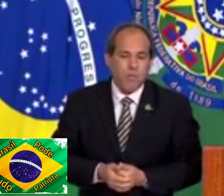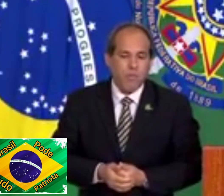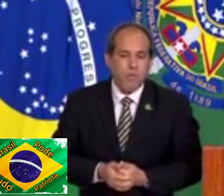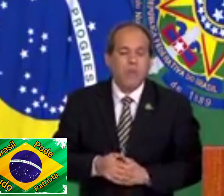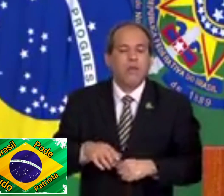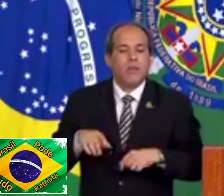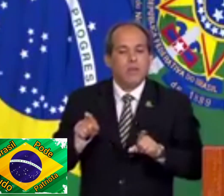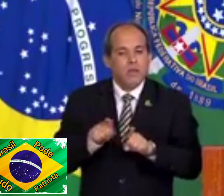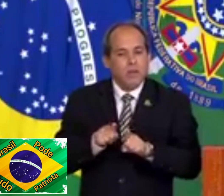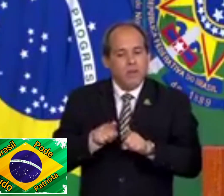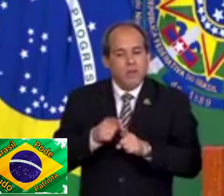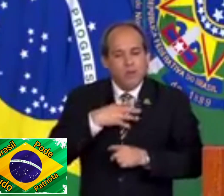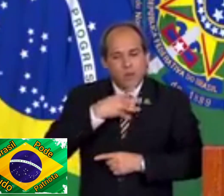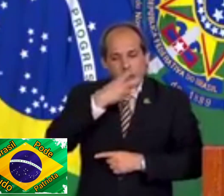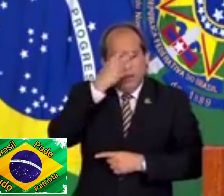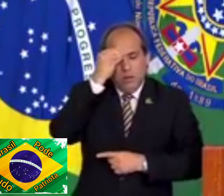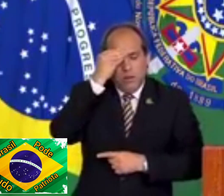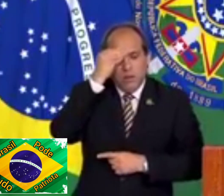uma parte